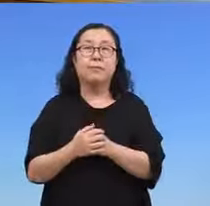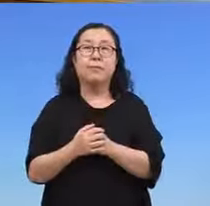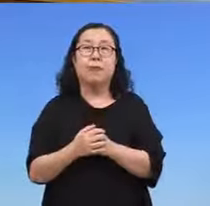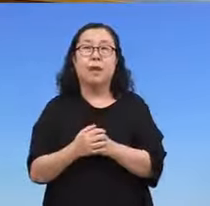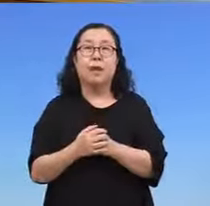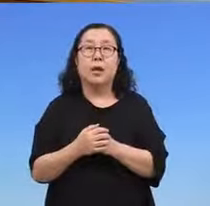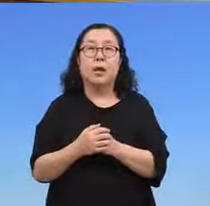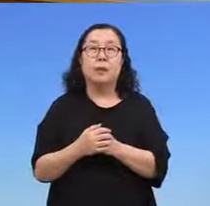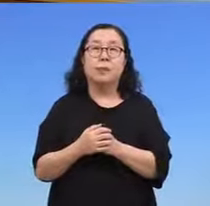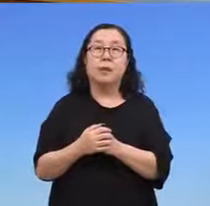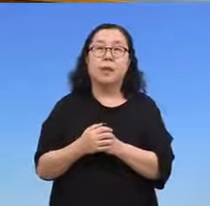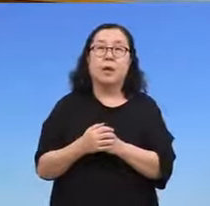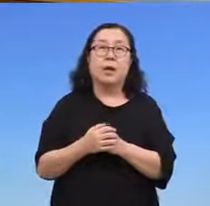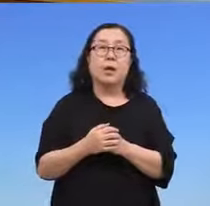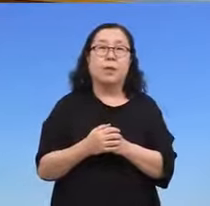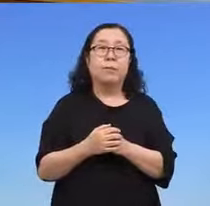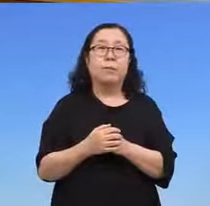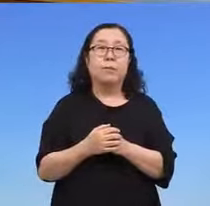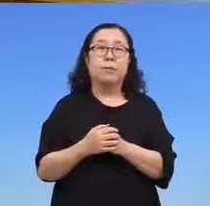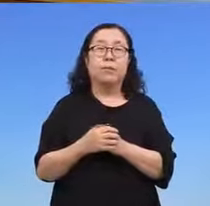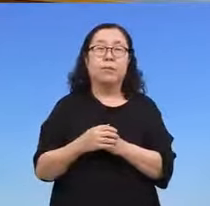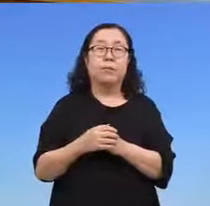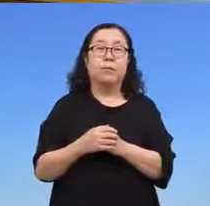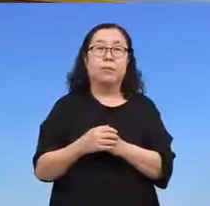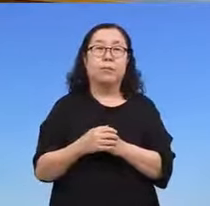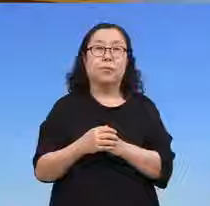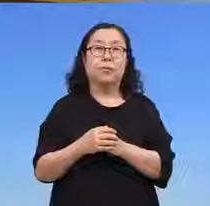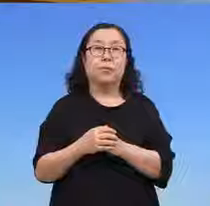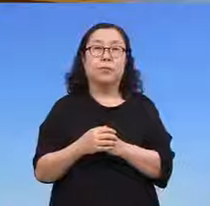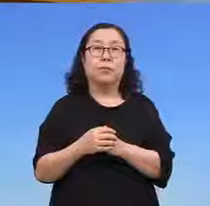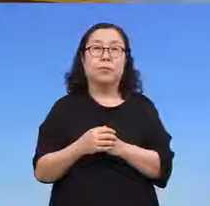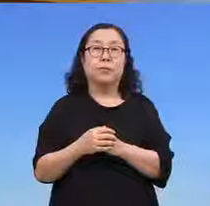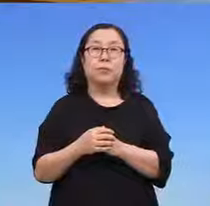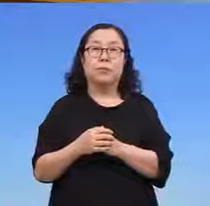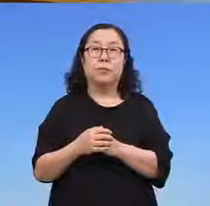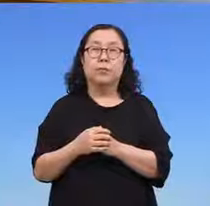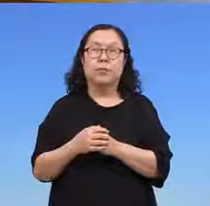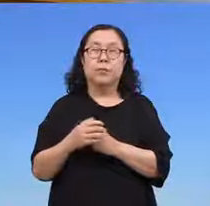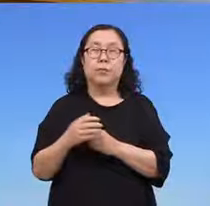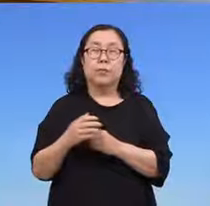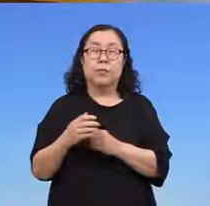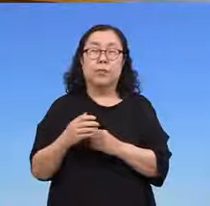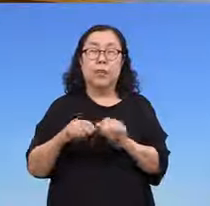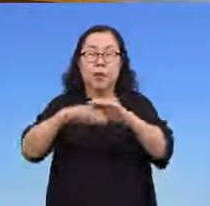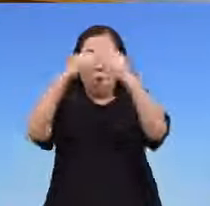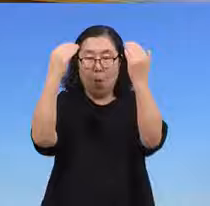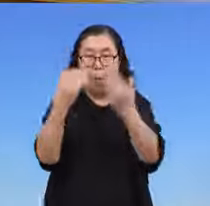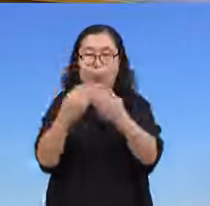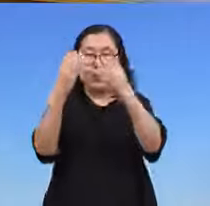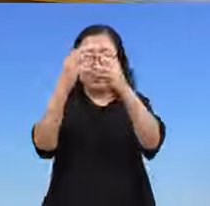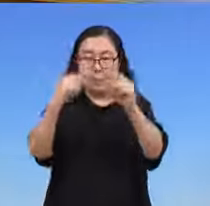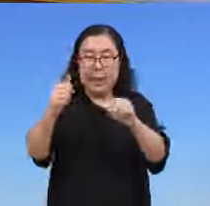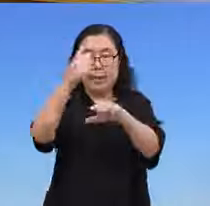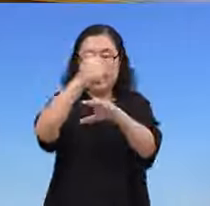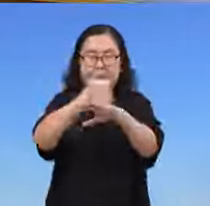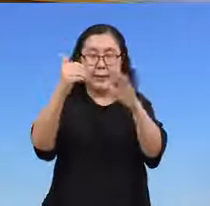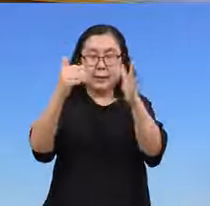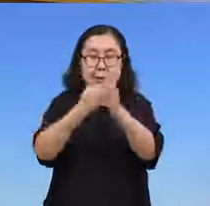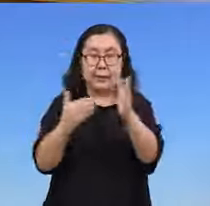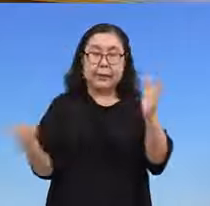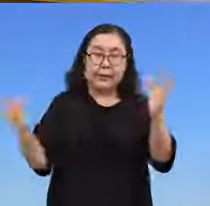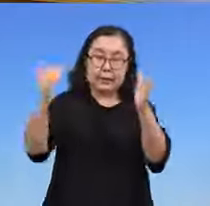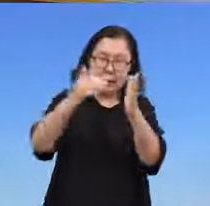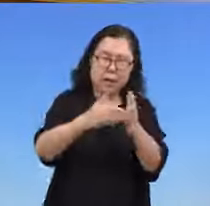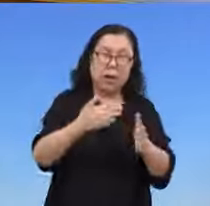너희에게 임하시면 너희가 권능을 받고 예루살렘과 온 유대와 사마리아와 땅끝까지 이르러 내 증인이 되리라 하시리라.